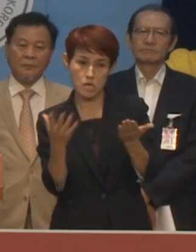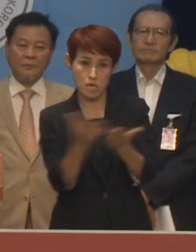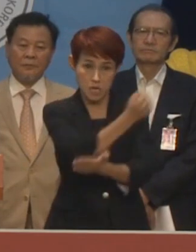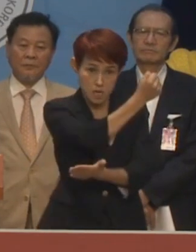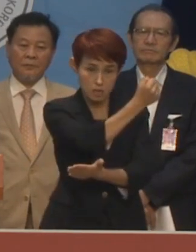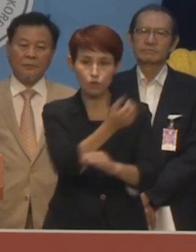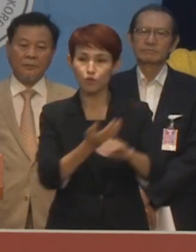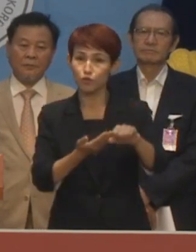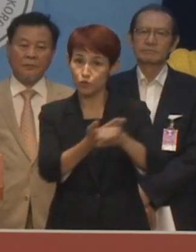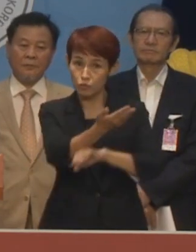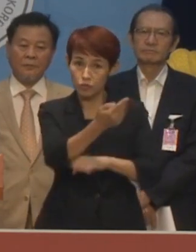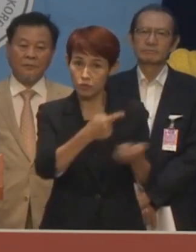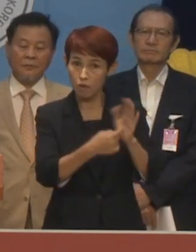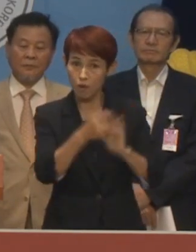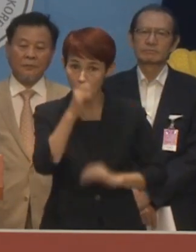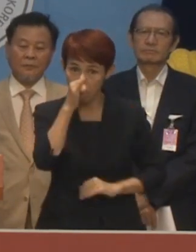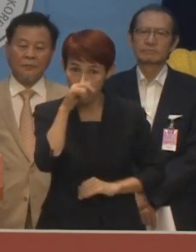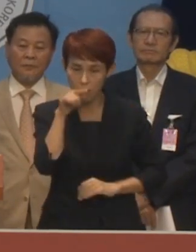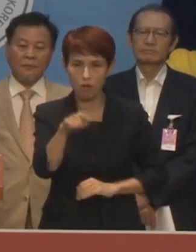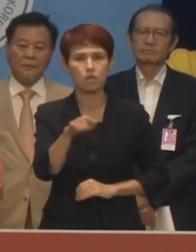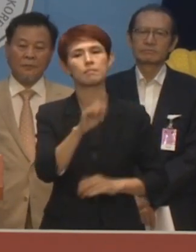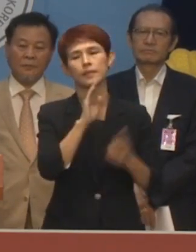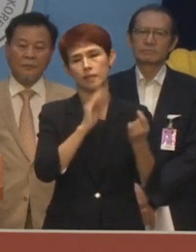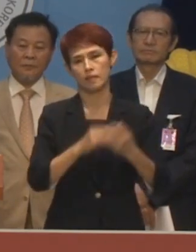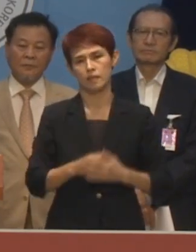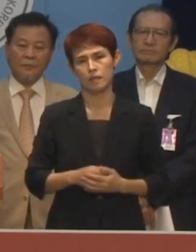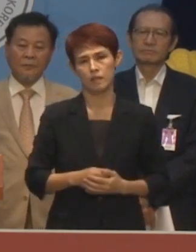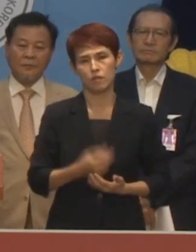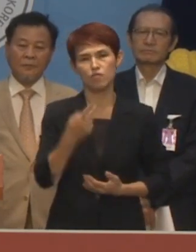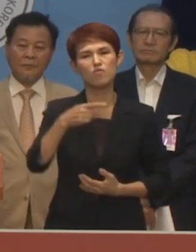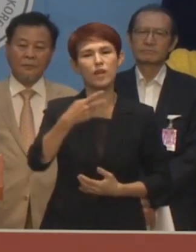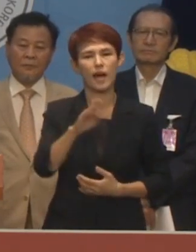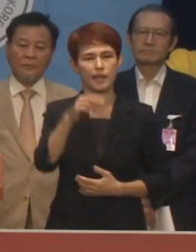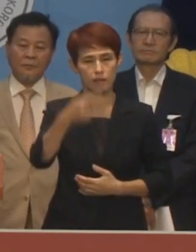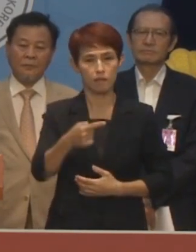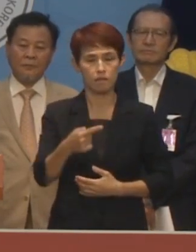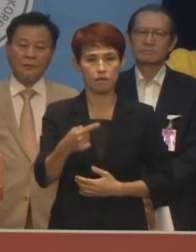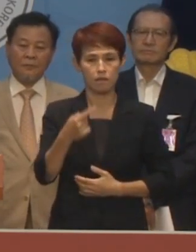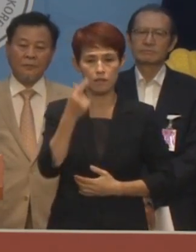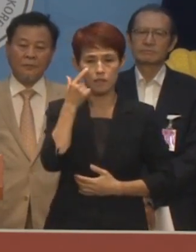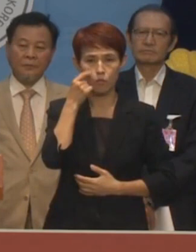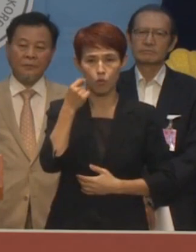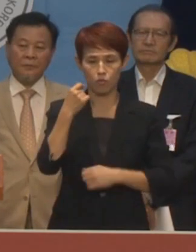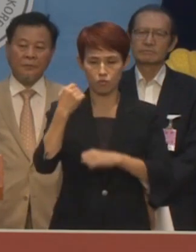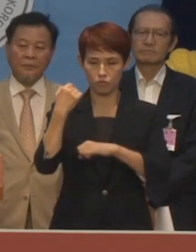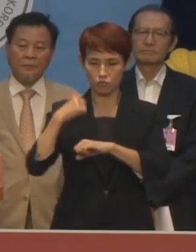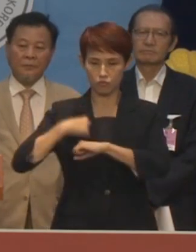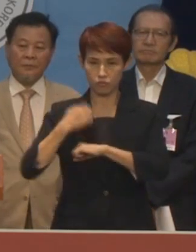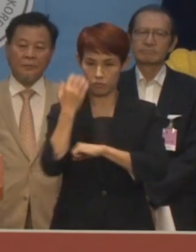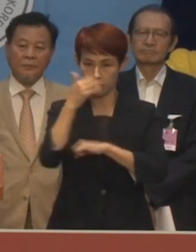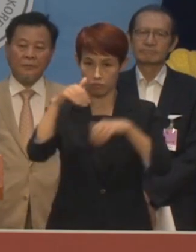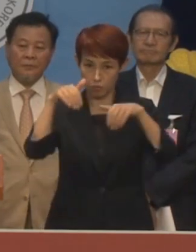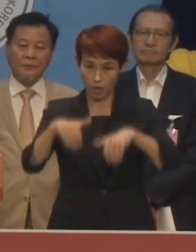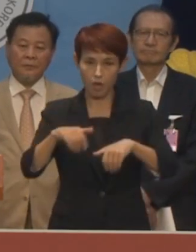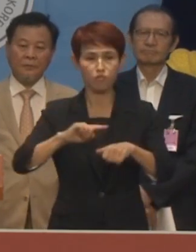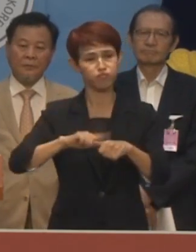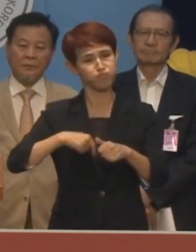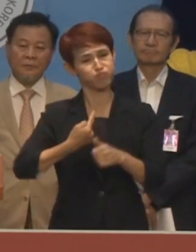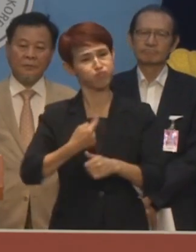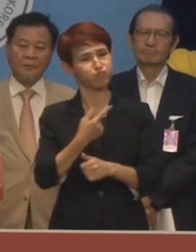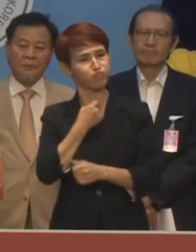자는 뉴라이트입니다. 일곱째, 위안부나 징용을 자발적이었다고 강변하는 자나 단체는